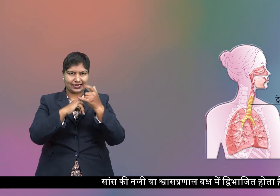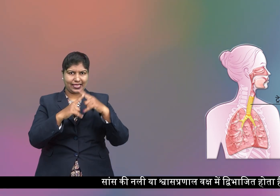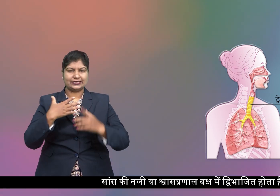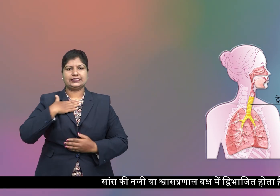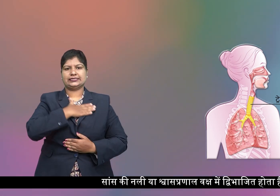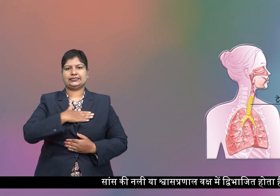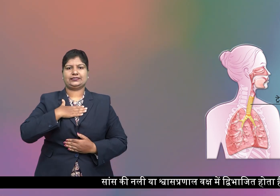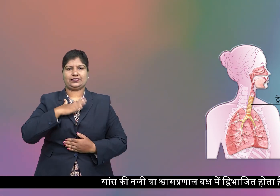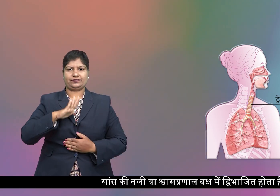है।